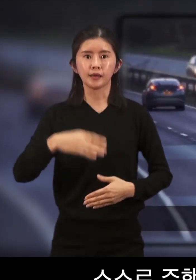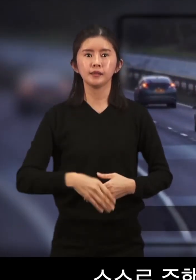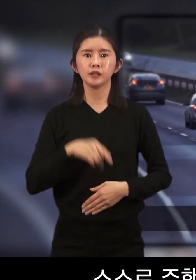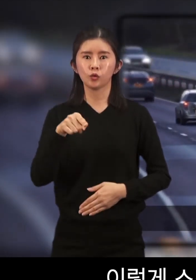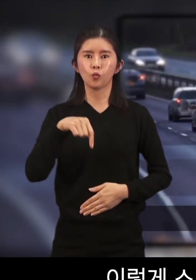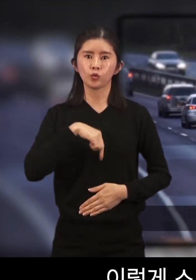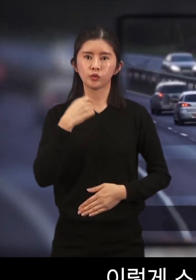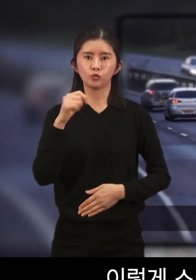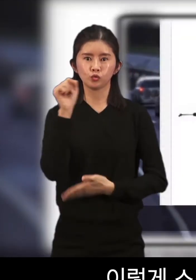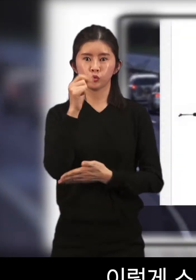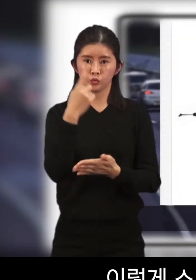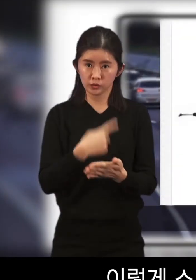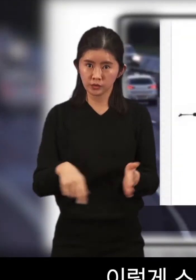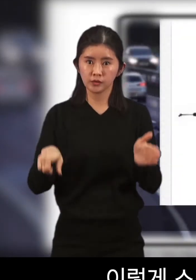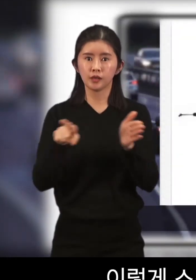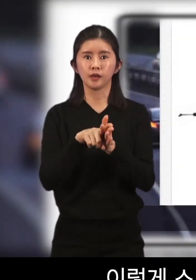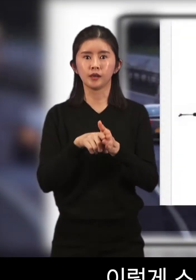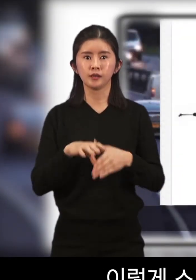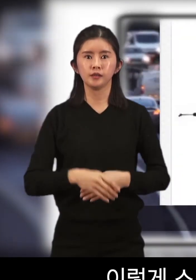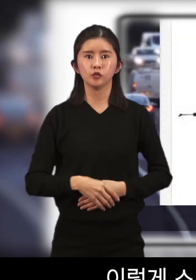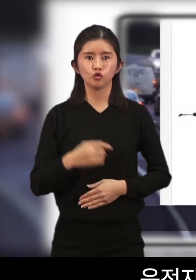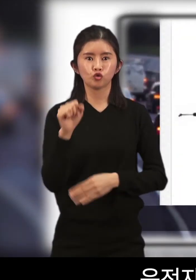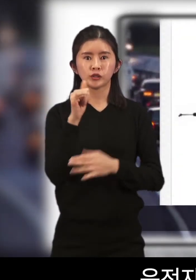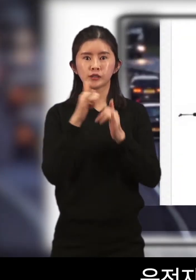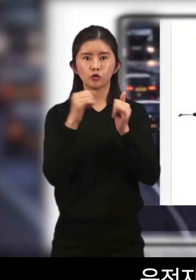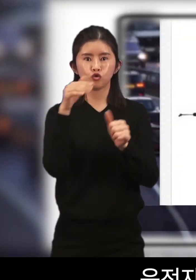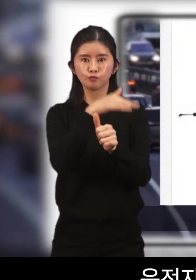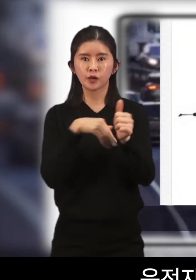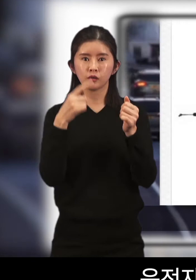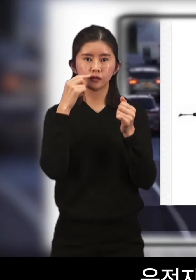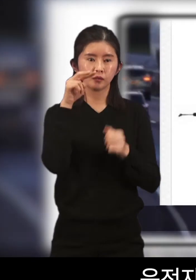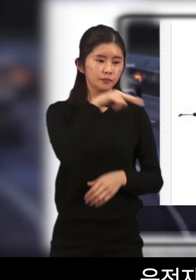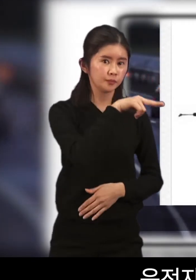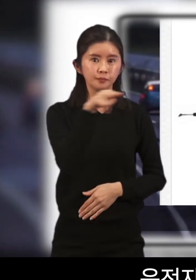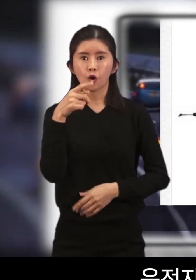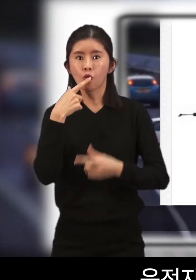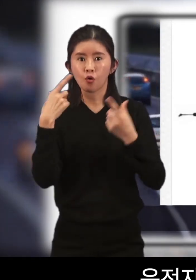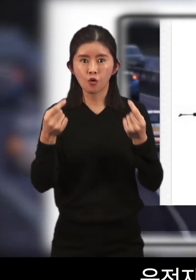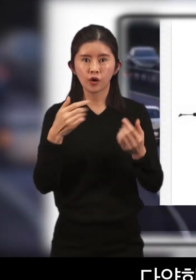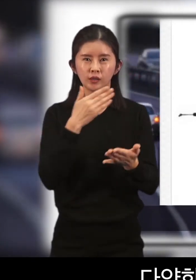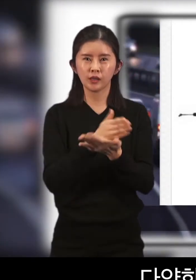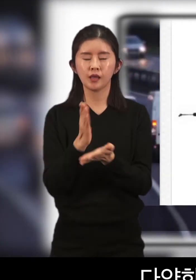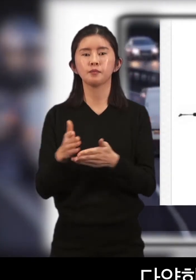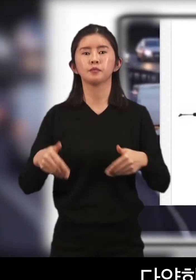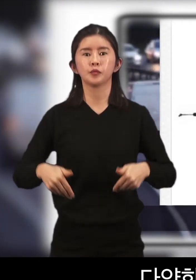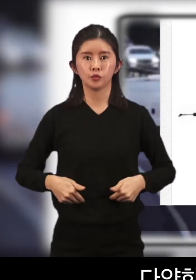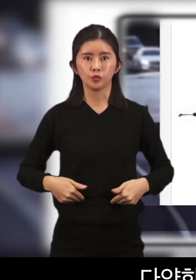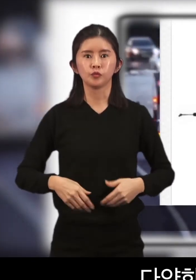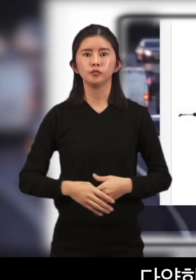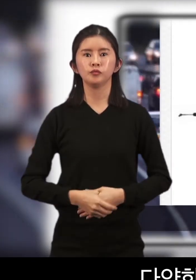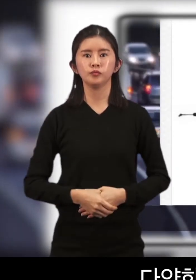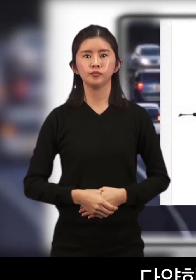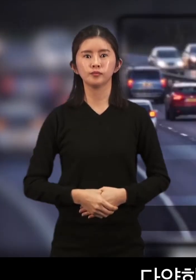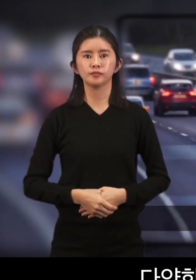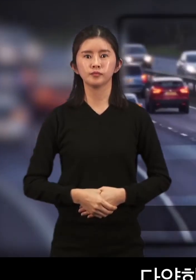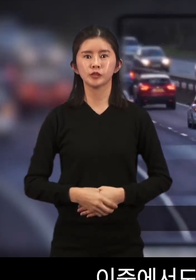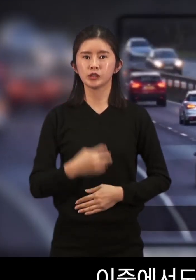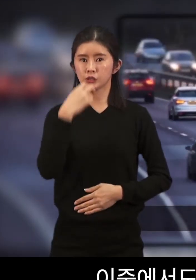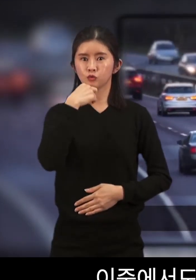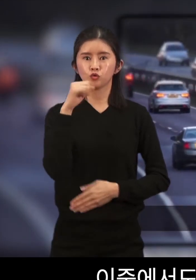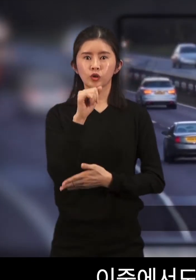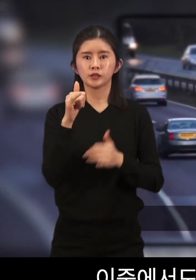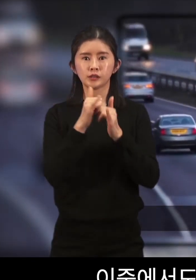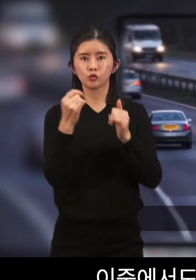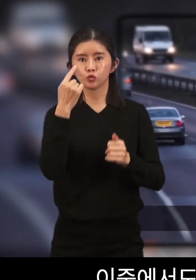이렇게 스스로 움직이기 위해서는 운전자가 주변을 살피듯이 다양한 것들이 필요한데요. 이